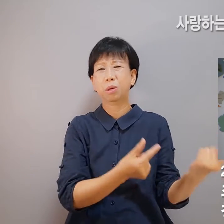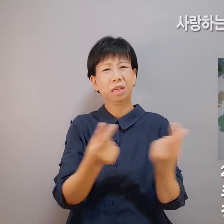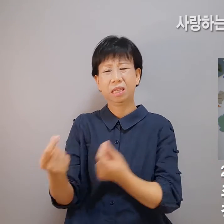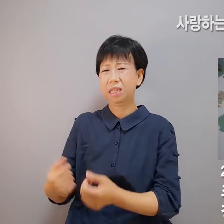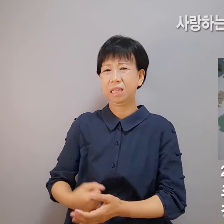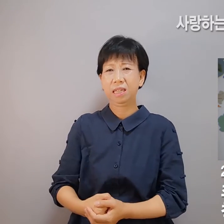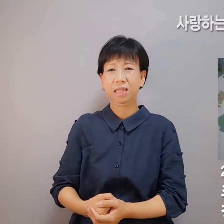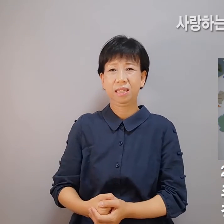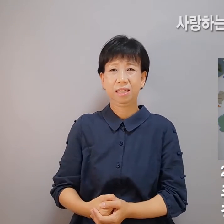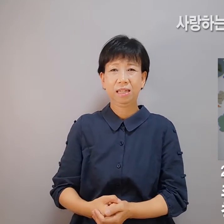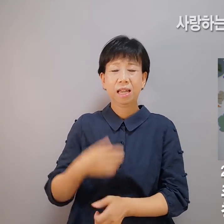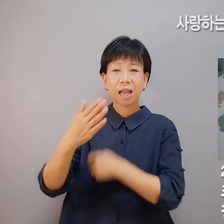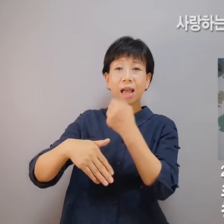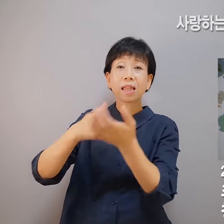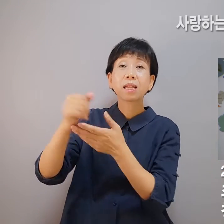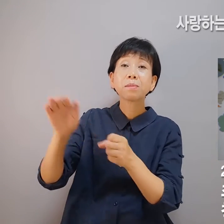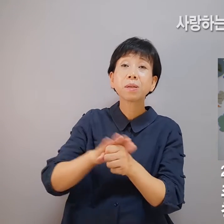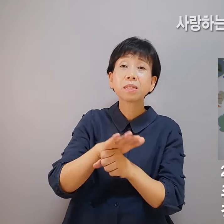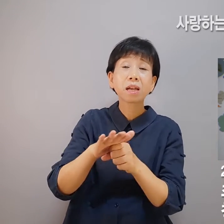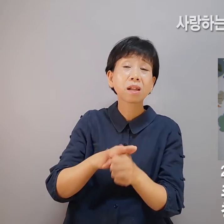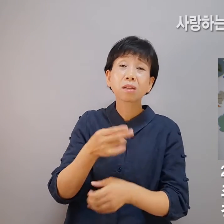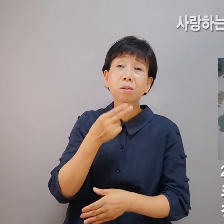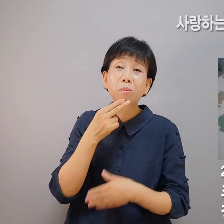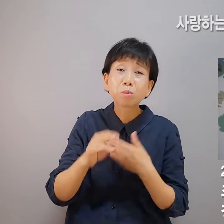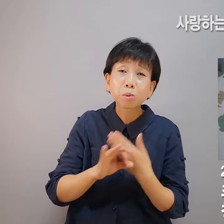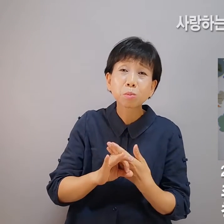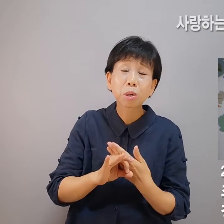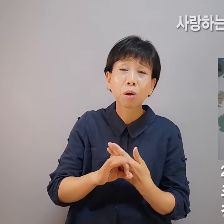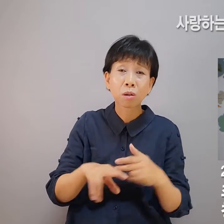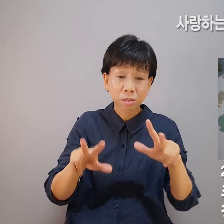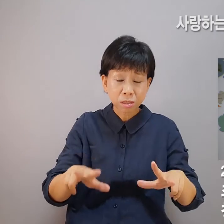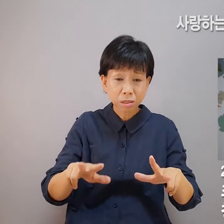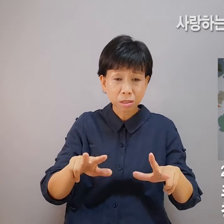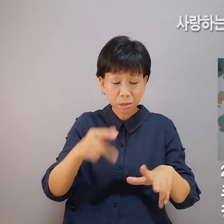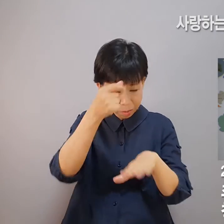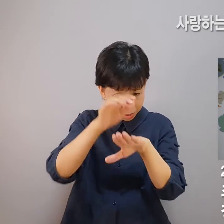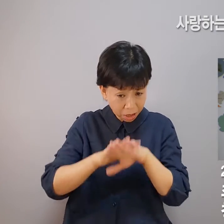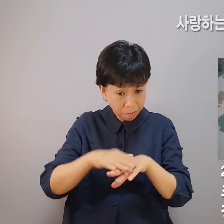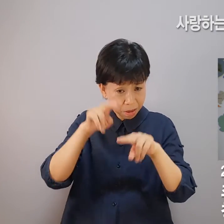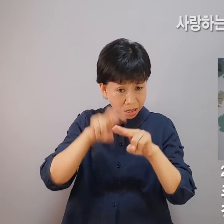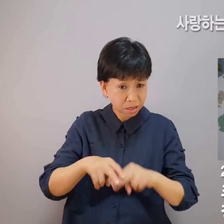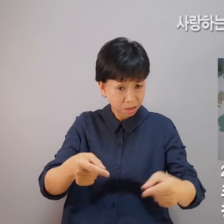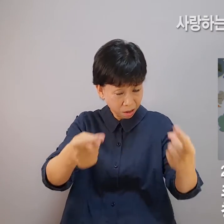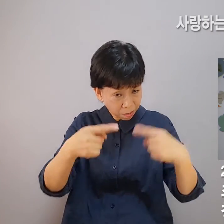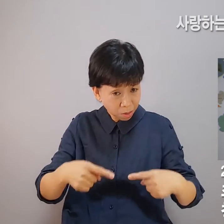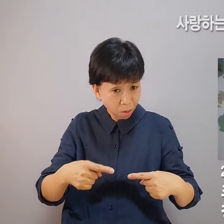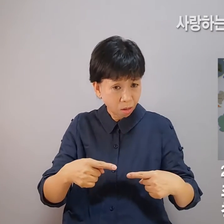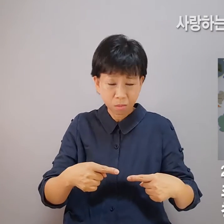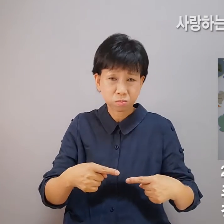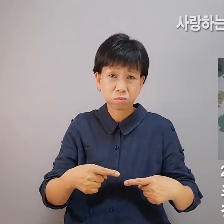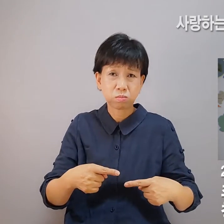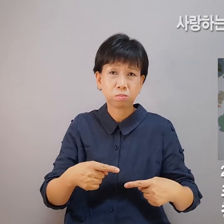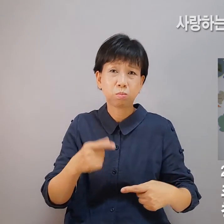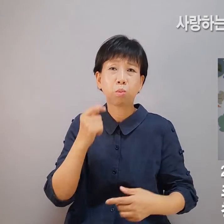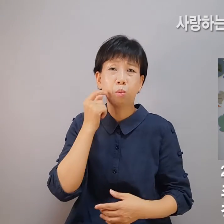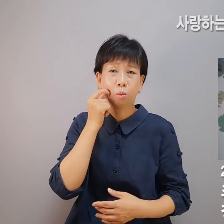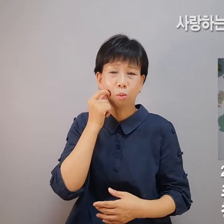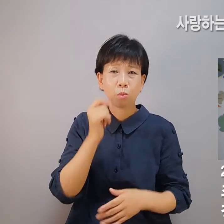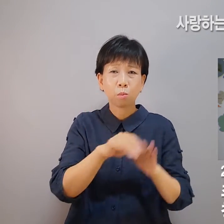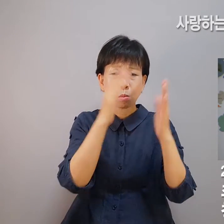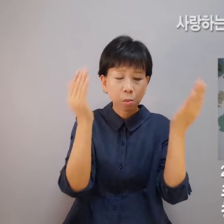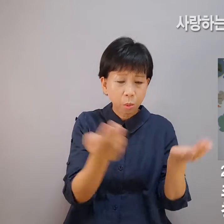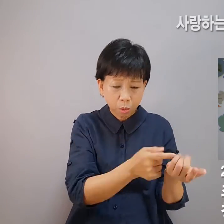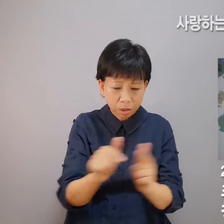하나님의 사랑이 아니면 이곳에 와 있을 수가 없는 거예요. 모든 것이 하나님의 은혜인 줄